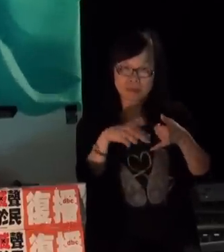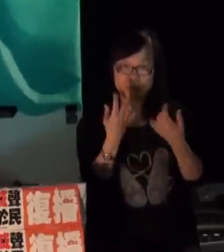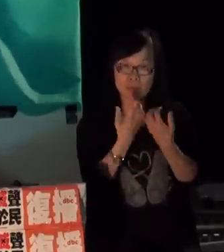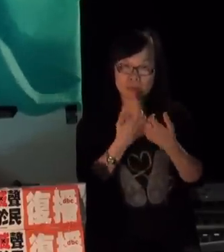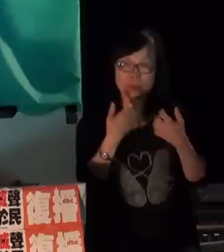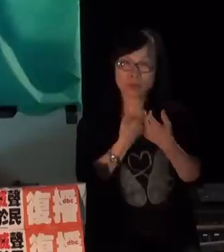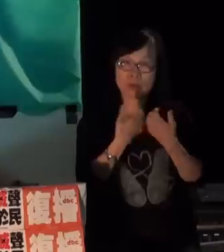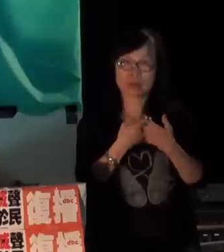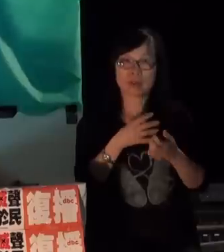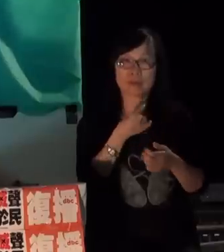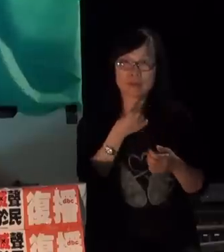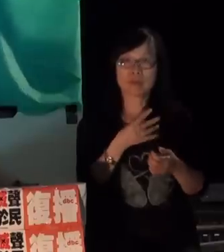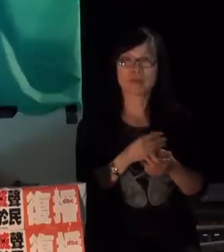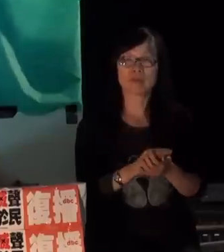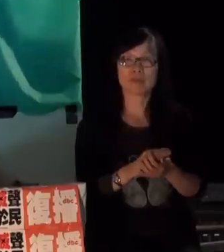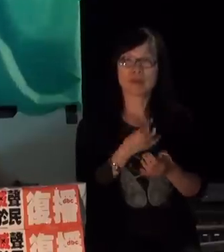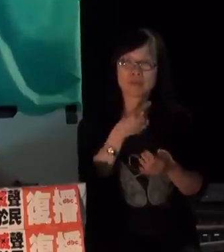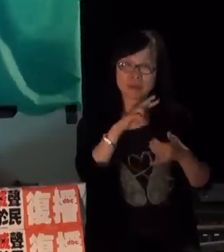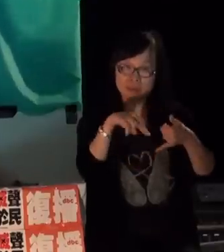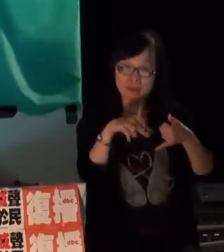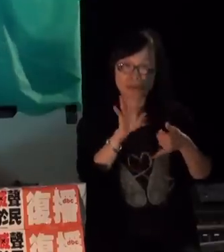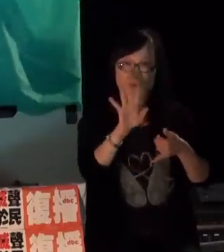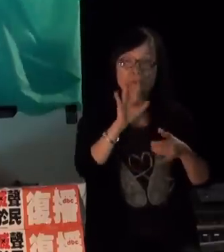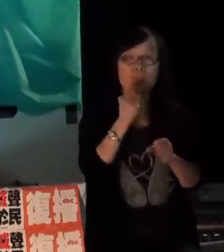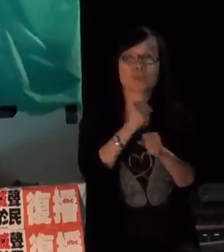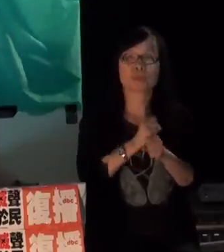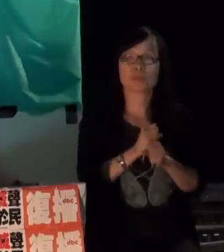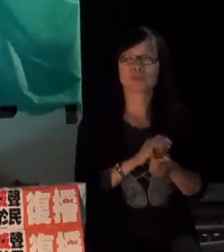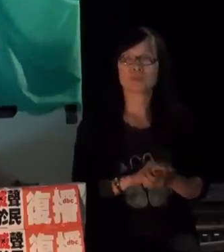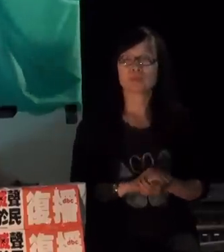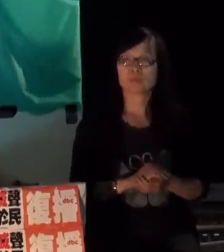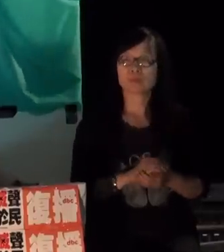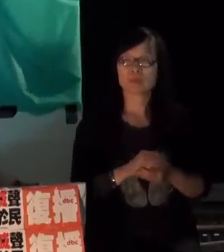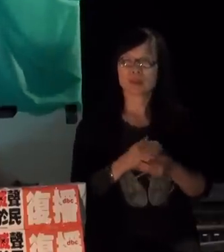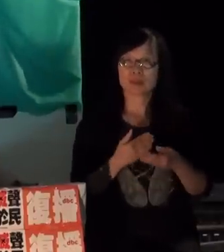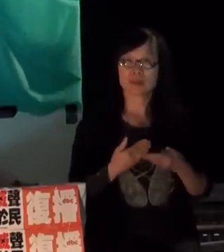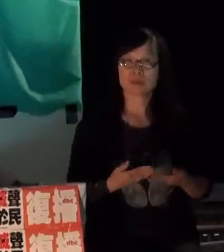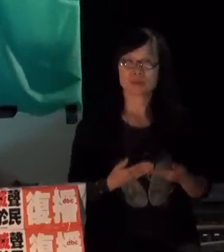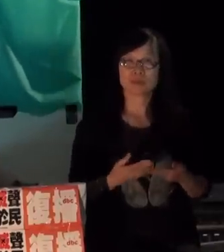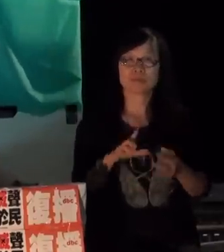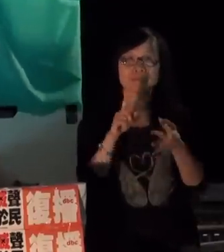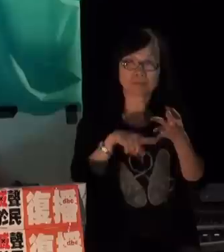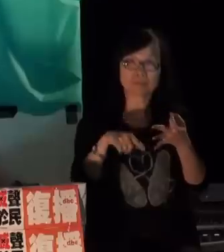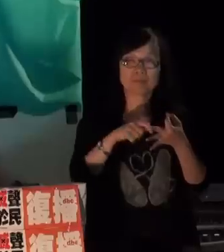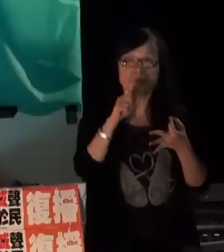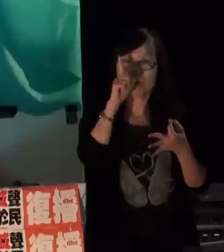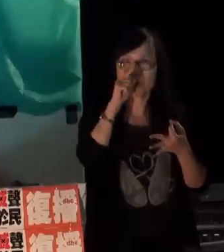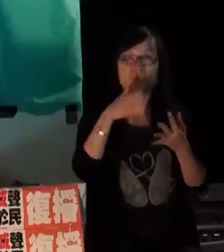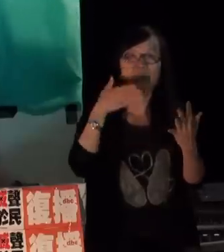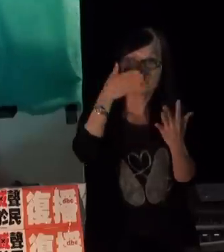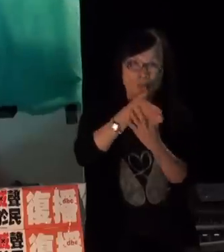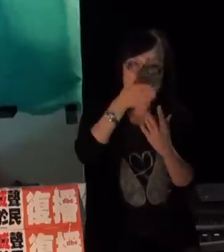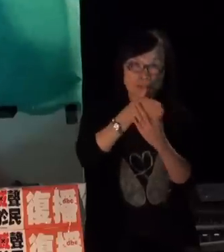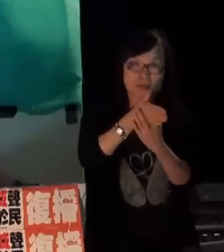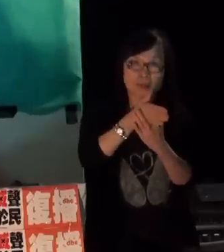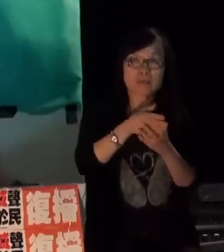有。 乜都唔準做， 係啦，未查到之前乜都唔做，唯阿哥。咁呢一個就係蘇錦良介入嘅